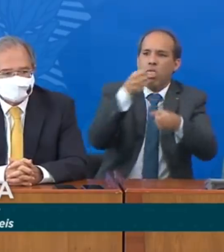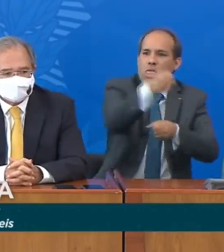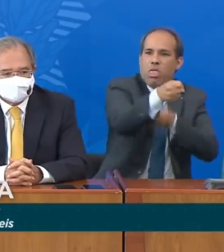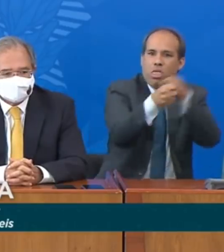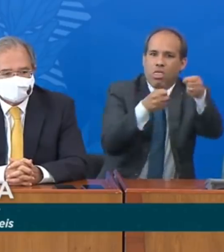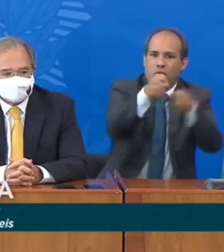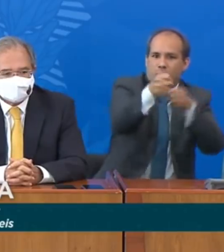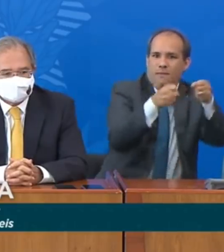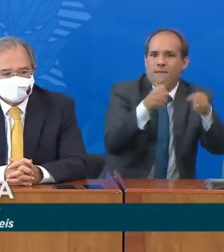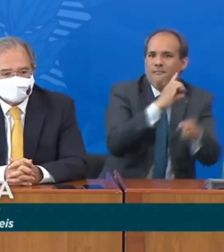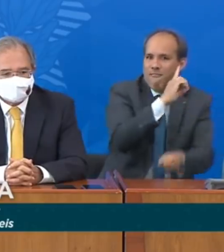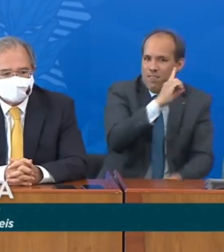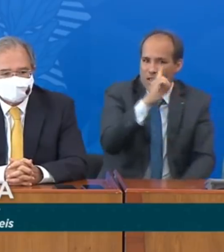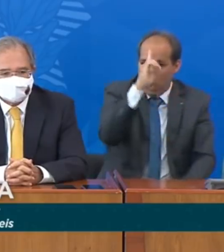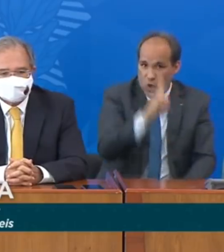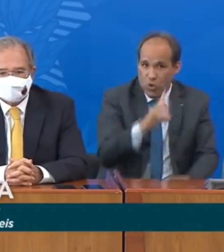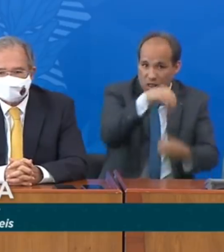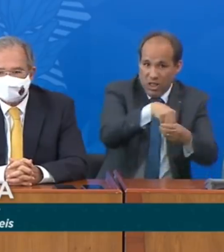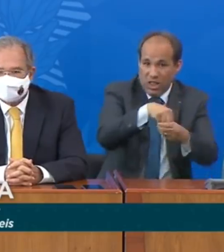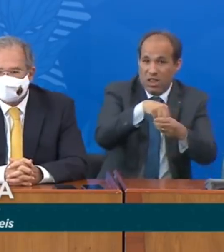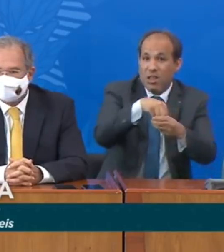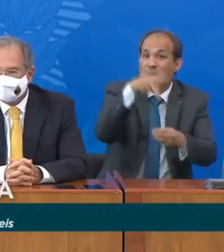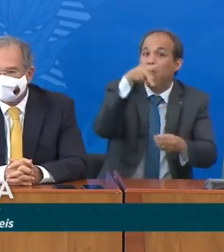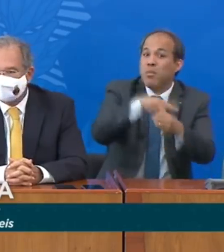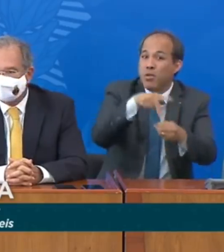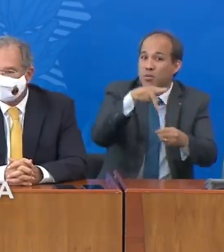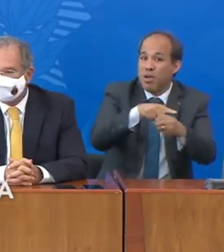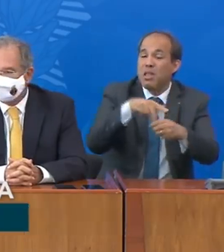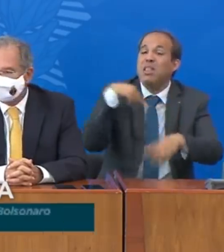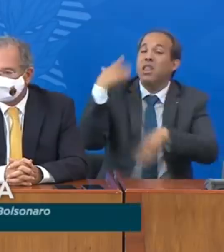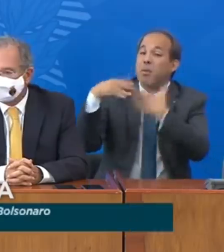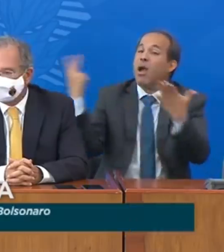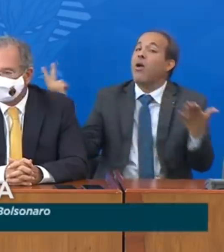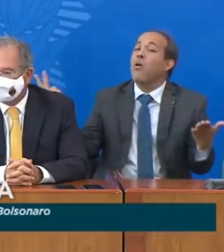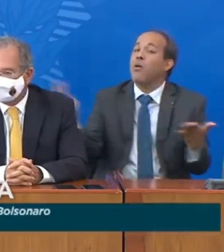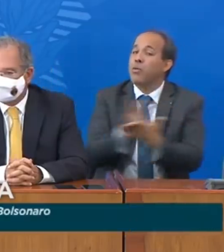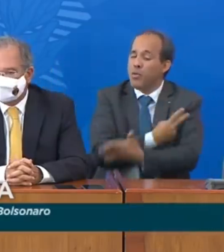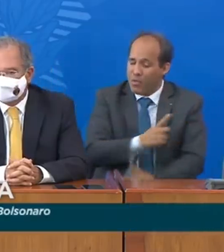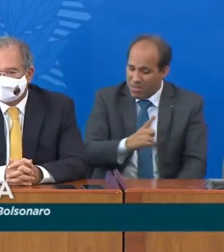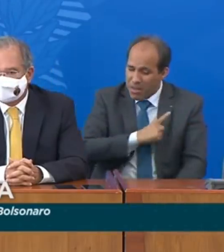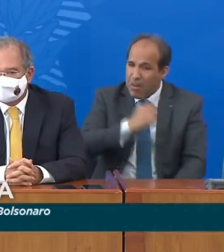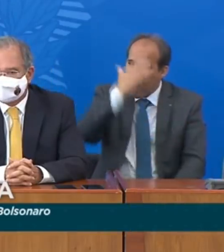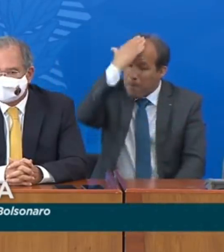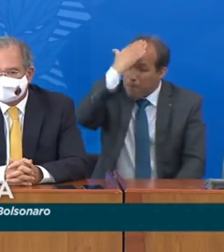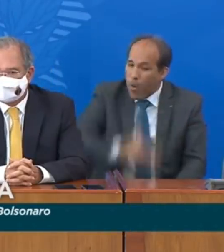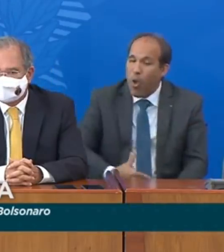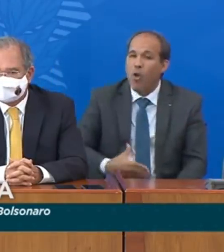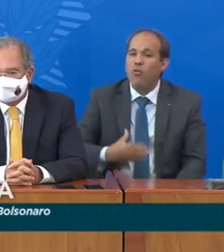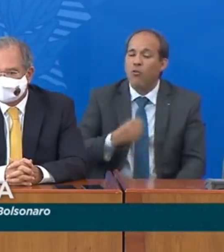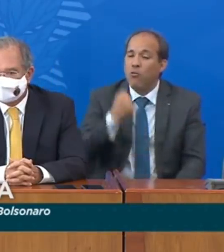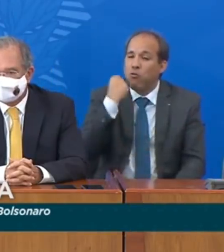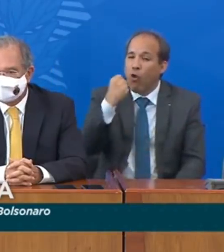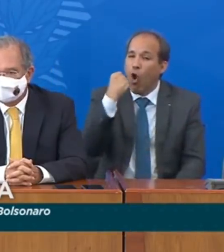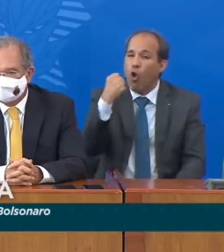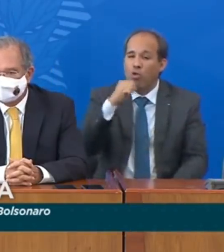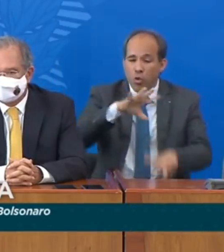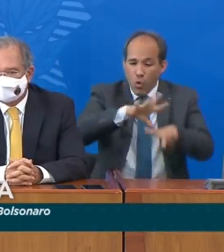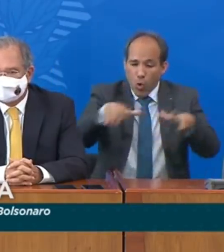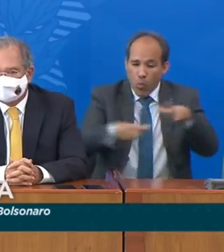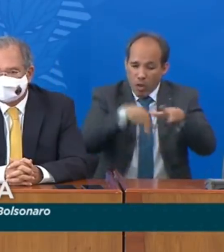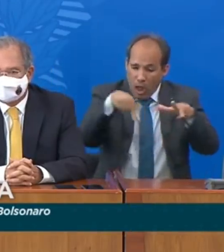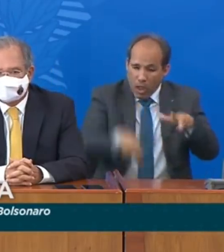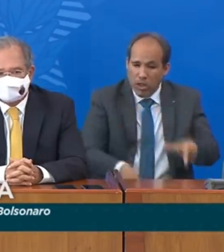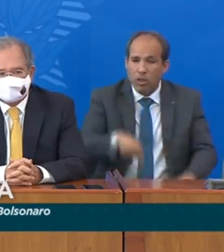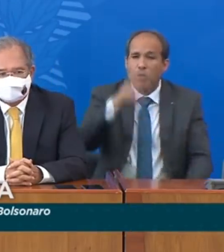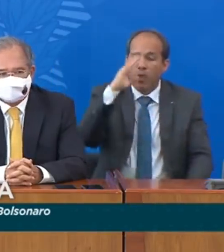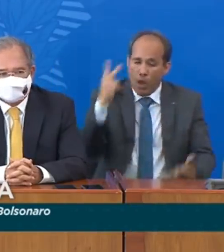frente um dos maiores brutais comprovações de corrupção em nosso Brasil, conhecido como